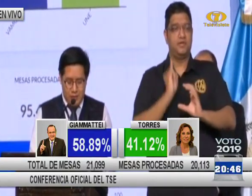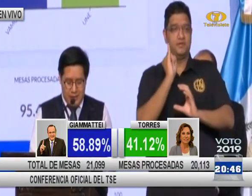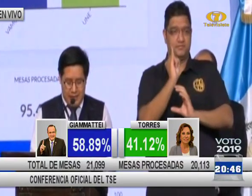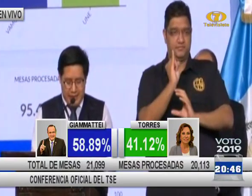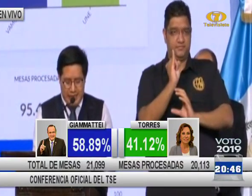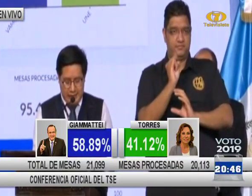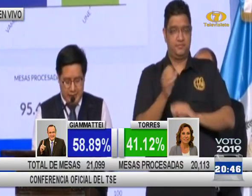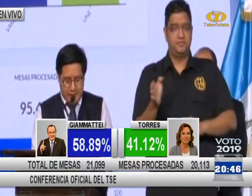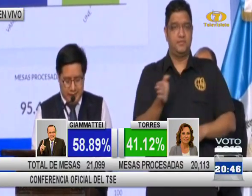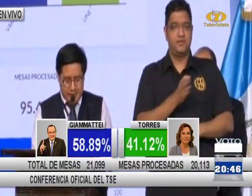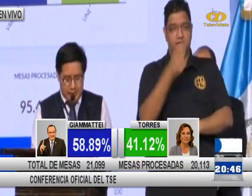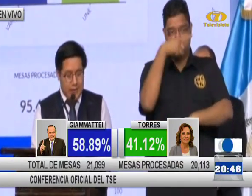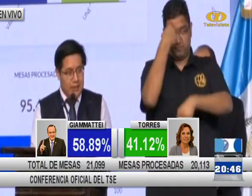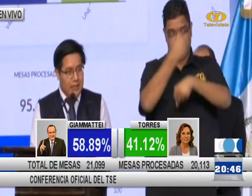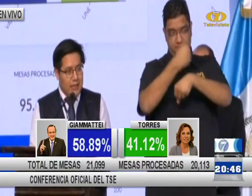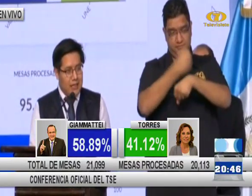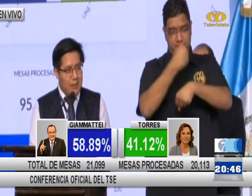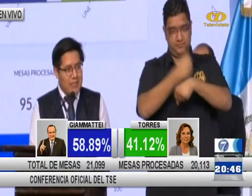funcionarios en general,